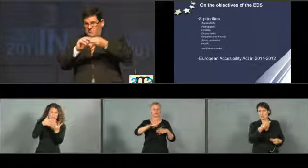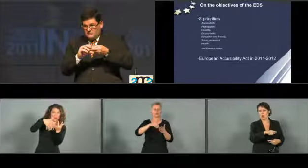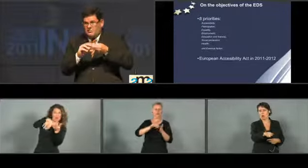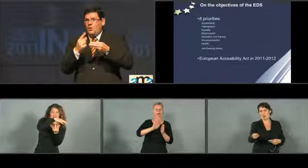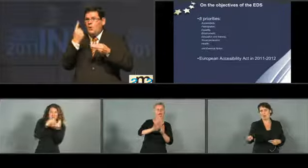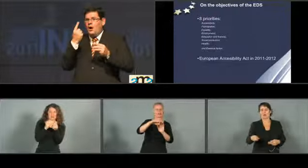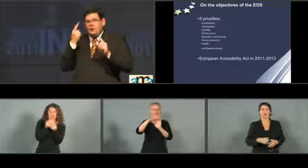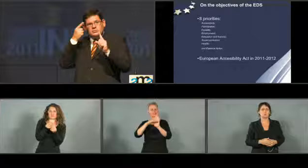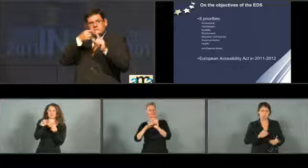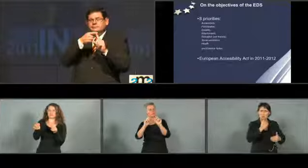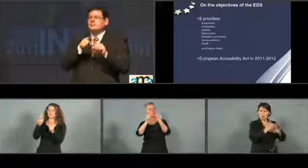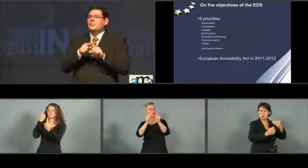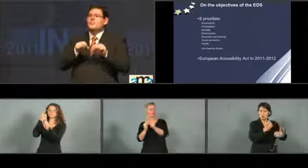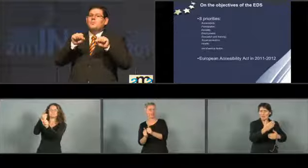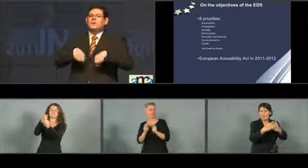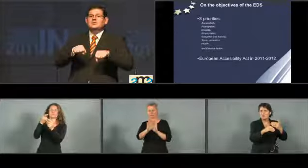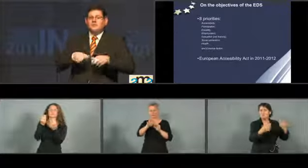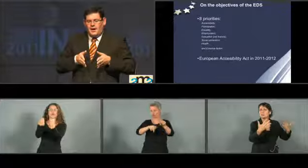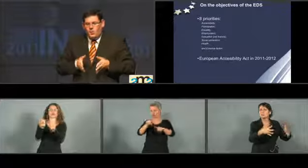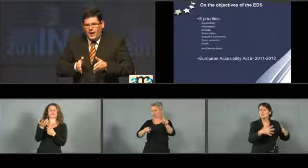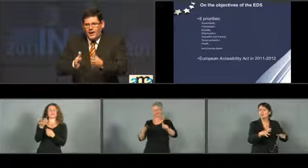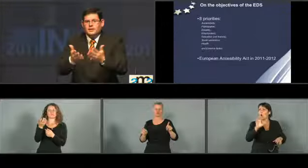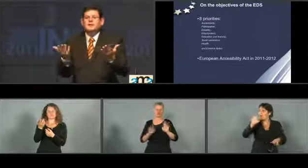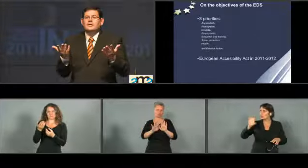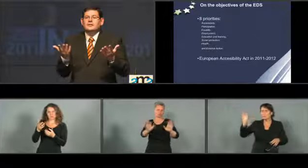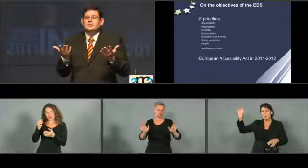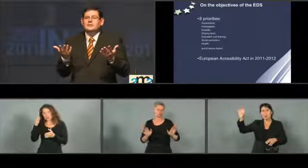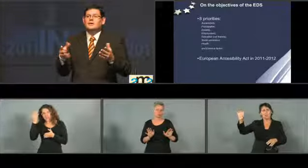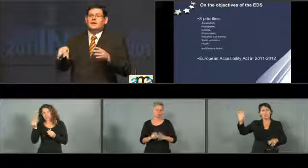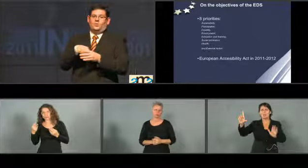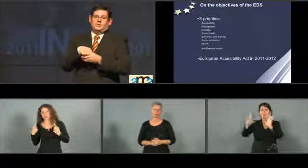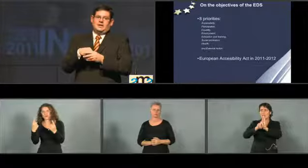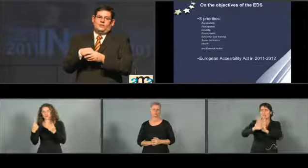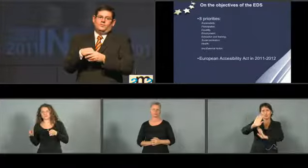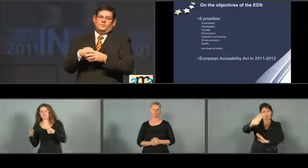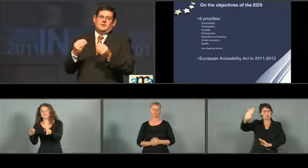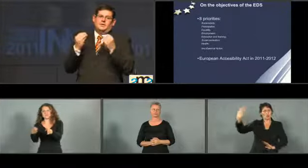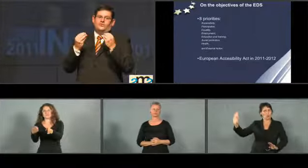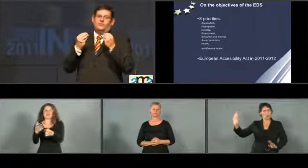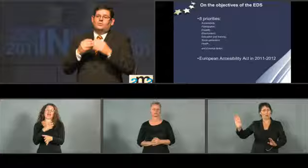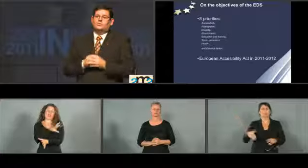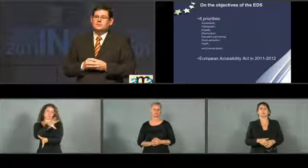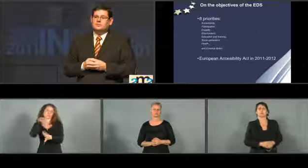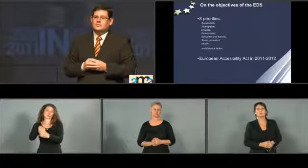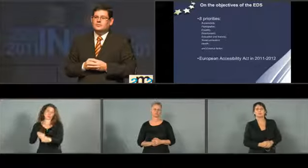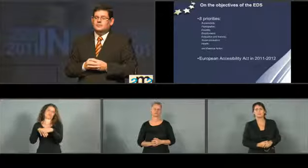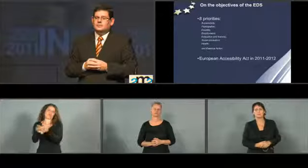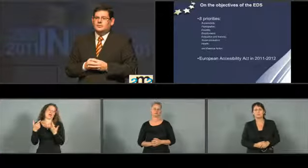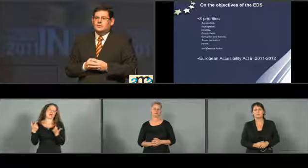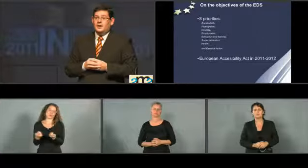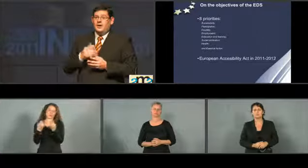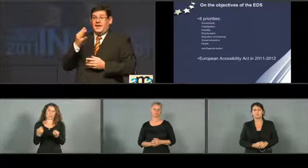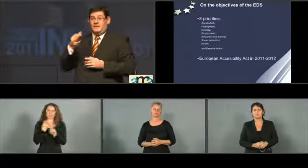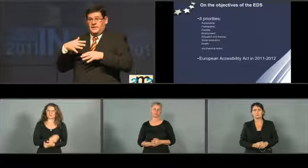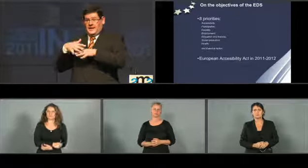cette promotion à avoir tous ces textes législatifs qui puissent aider vraiment et aller dans ce sens